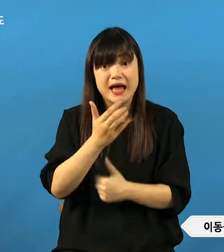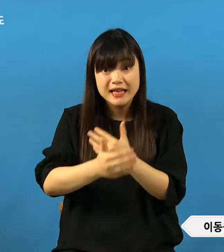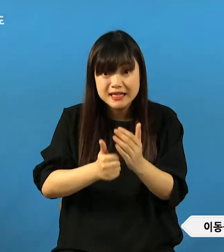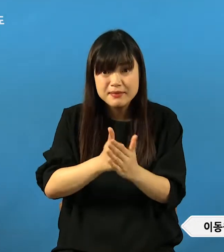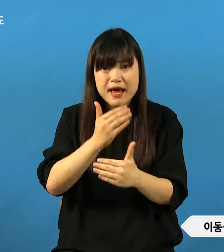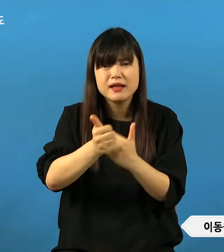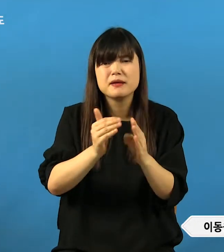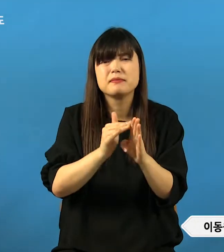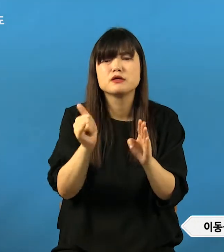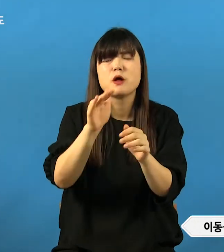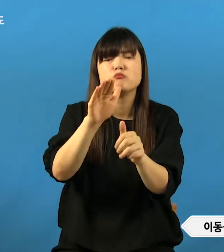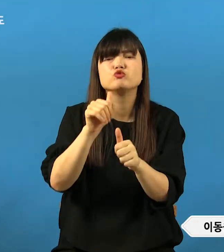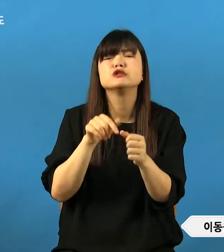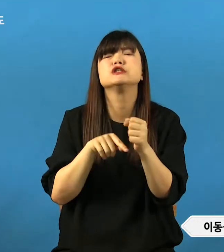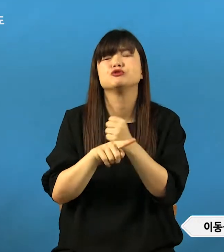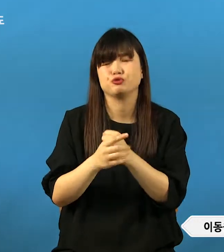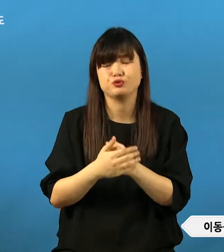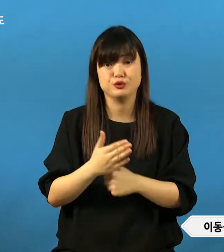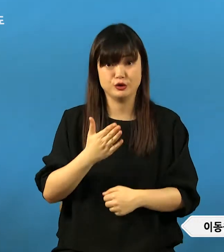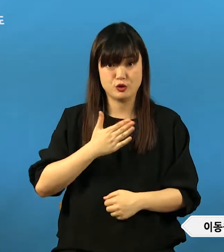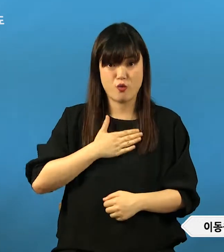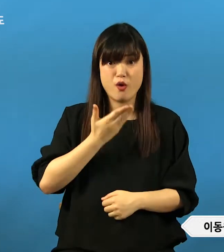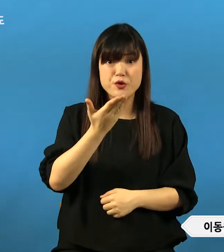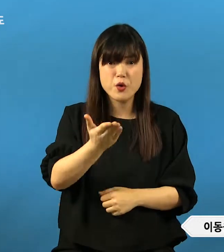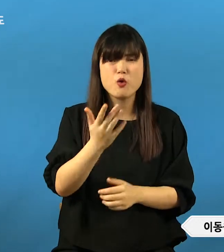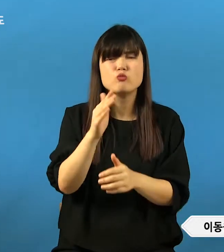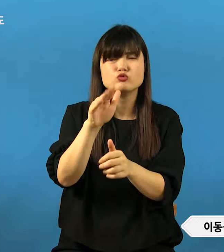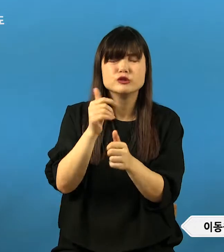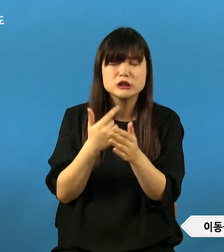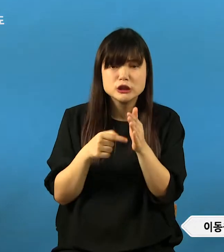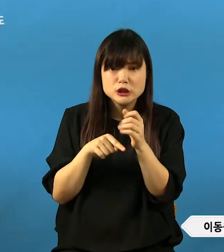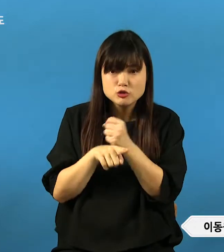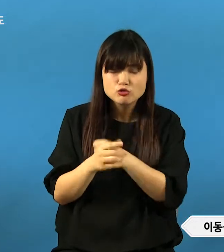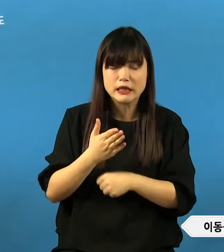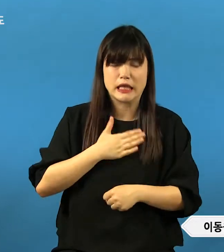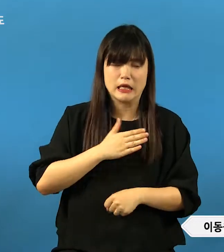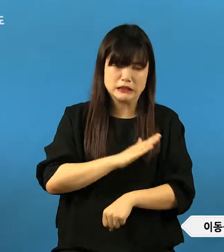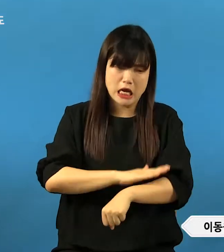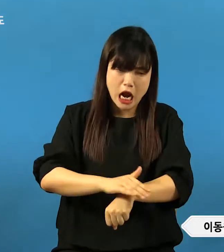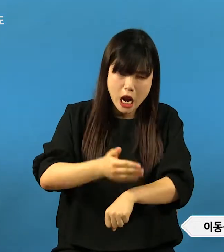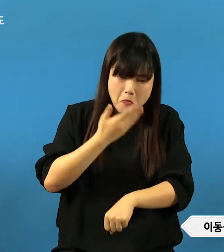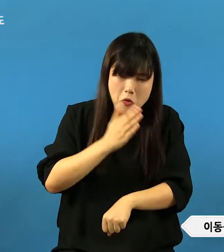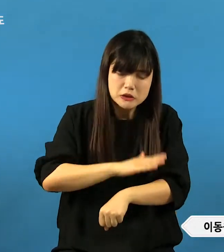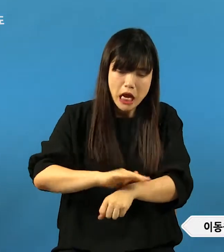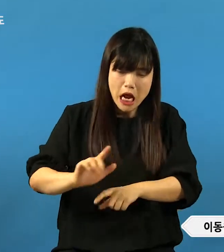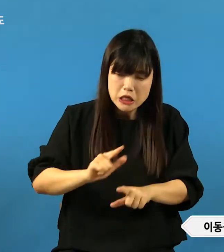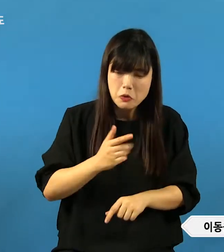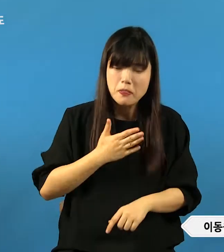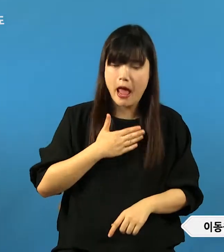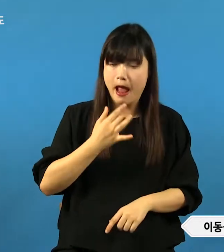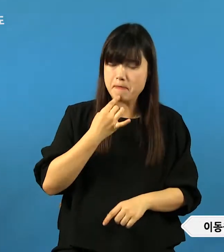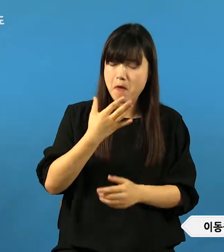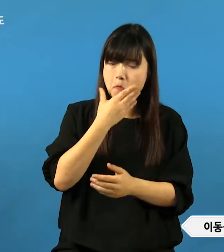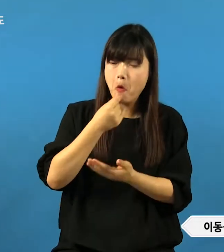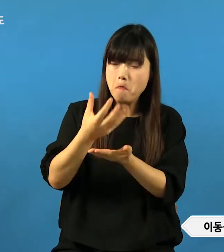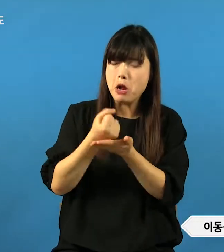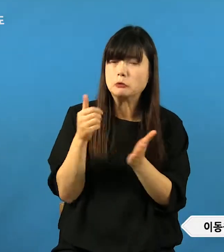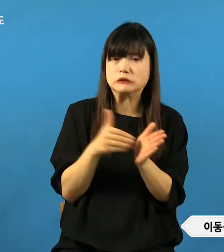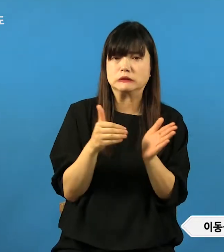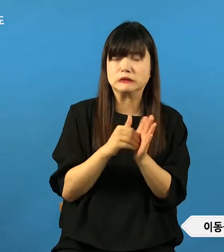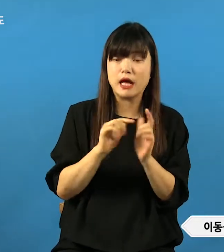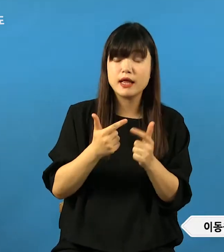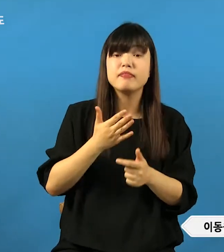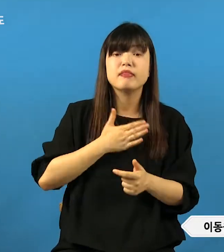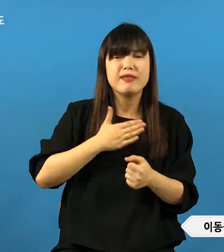하나님의 백성들을 부르시는 이유예요. 저와 여러분을 부르신 이유, 나만 잘 먹고 잘 살고 나만 복 받는 것이